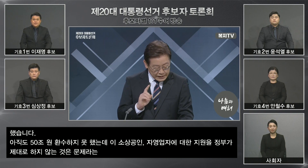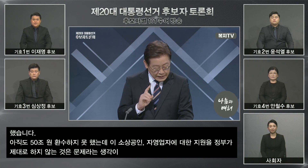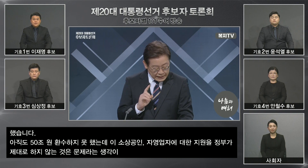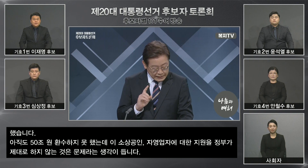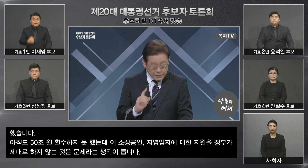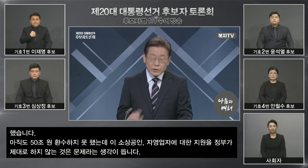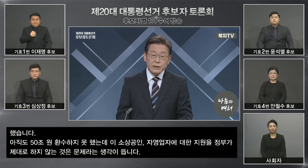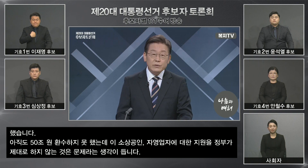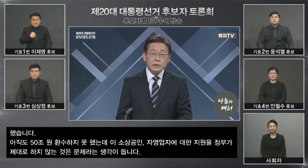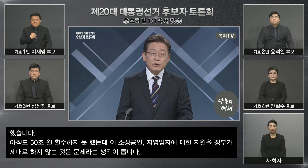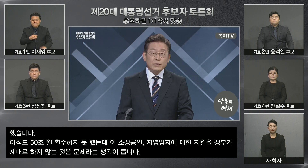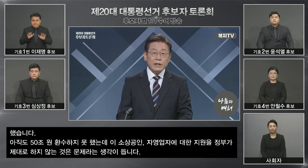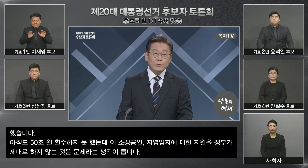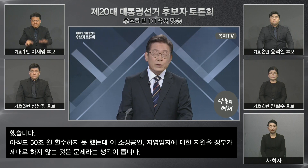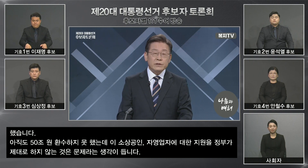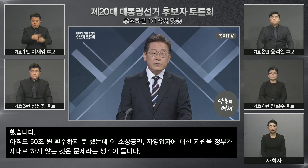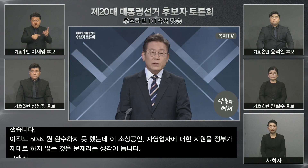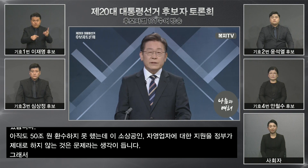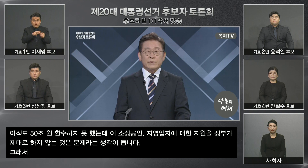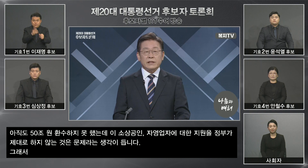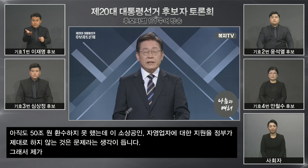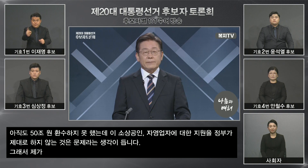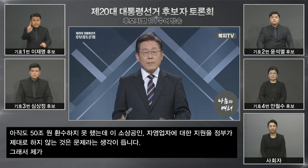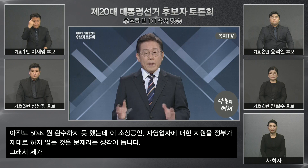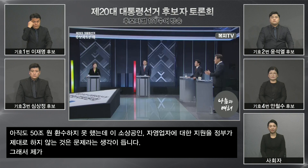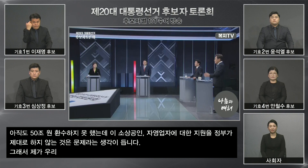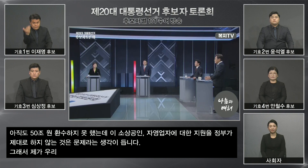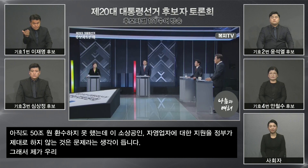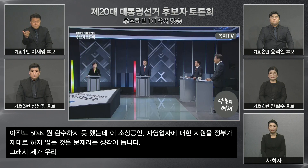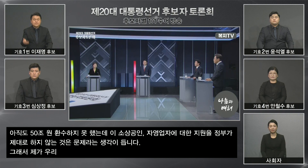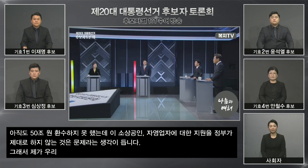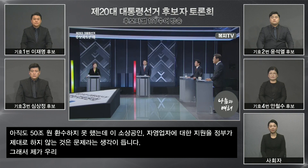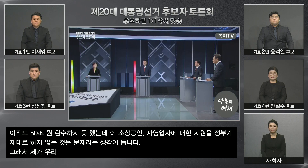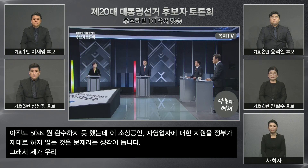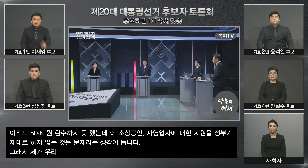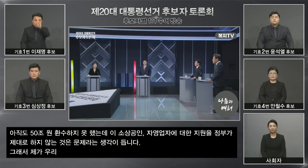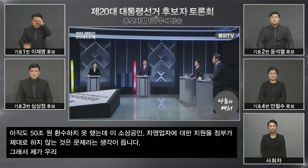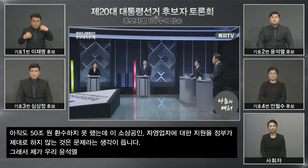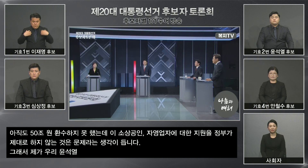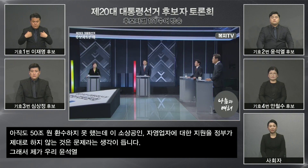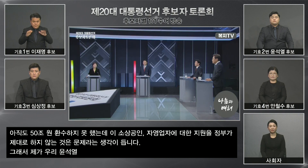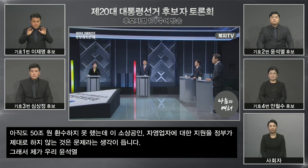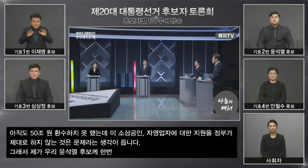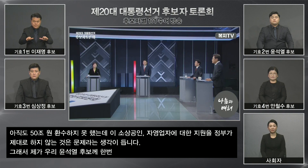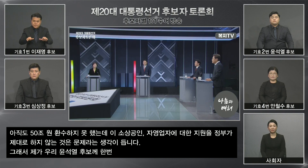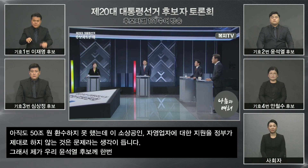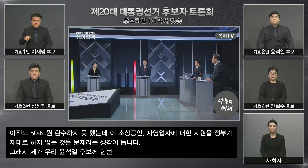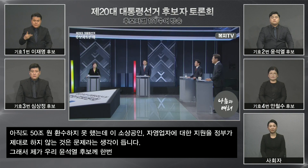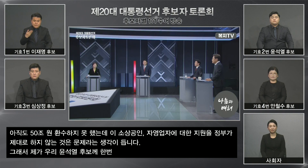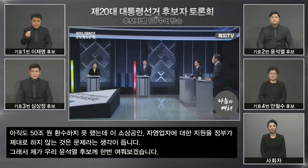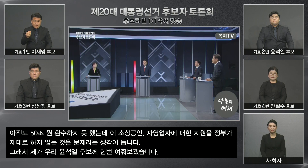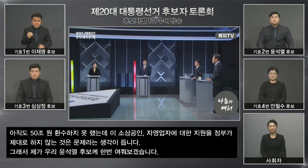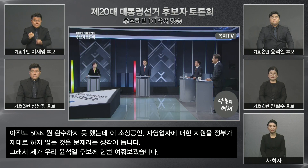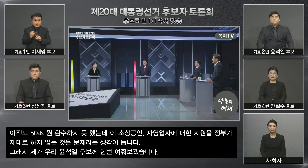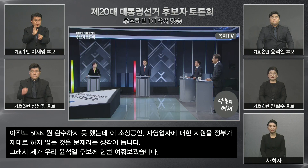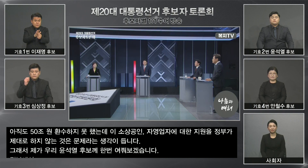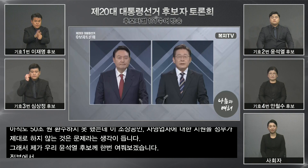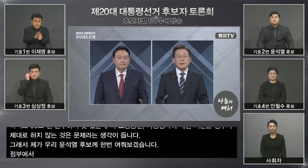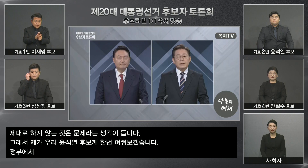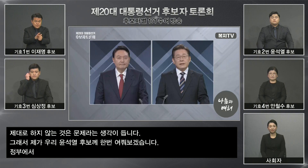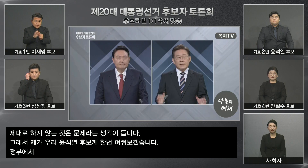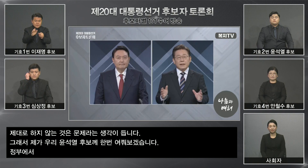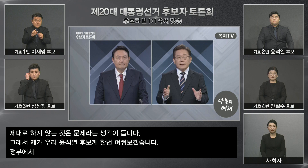그래서 제가 우리 윤석열 후보께 한번 여쭤보겠습니다. 정부에서 300만 원씩 지원하겠다고 할